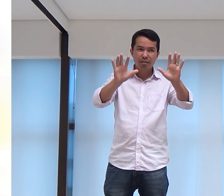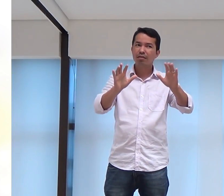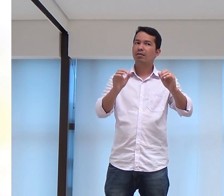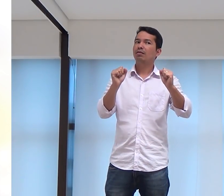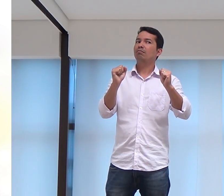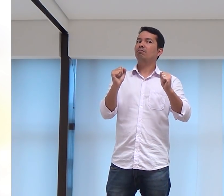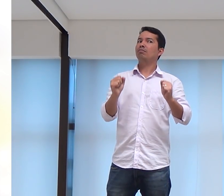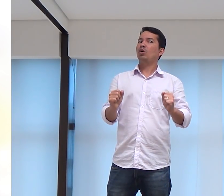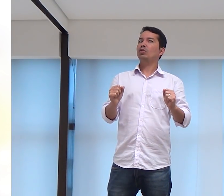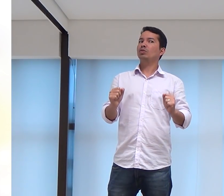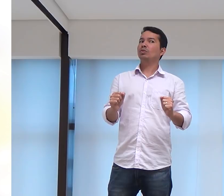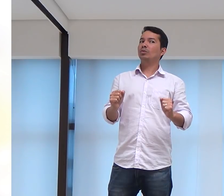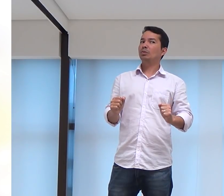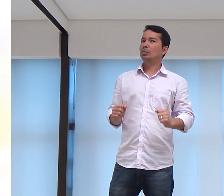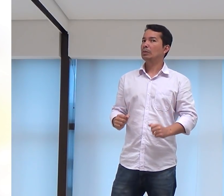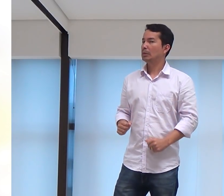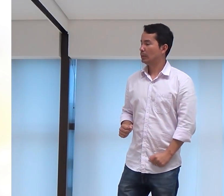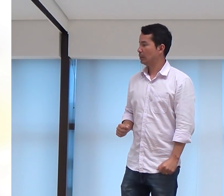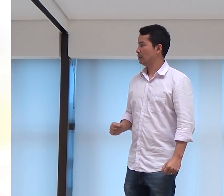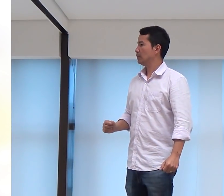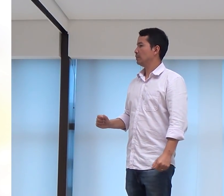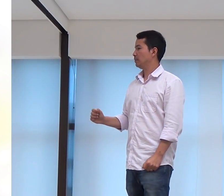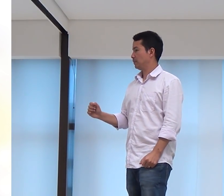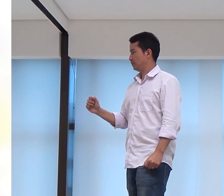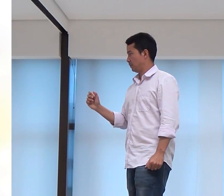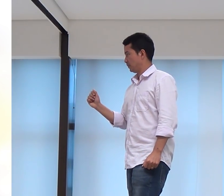10. Então a pessoa era 10 vezes poderosa.